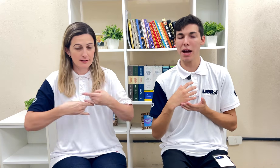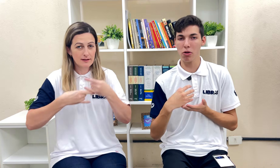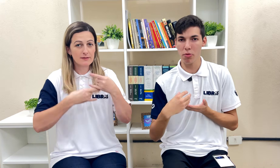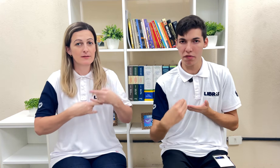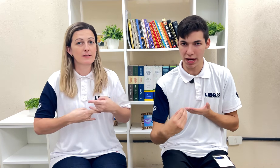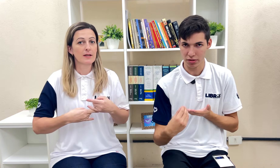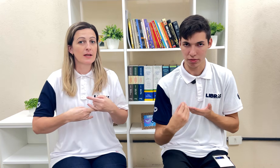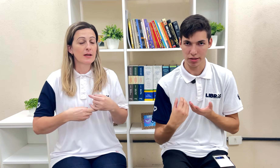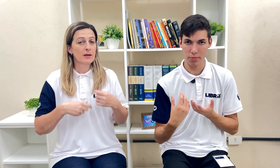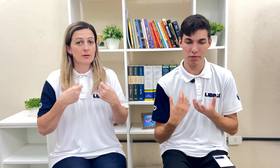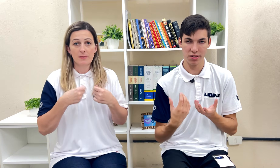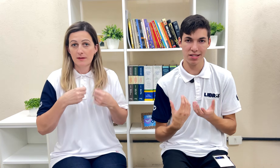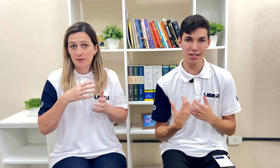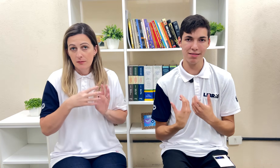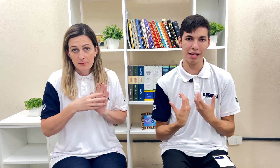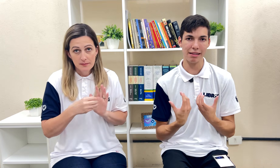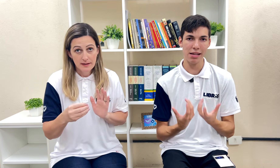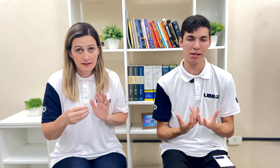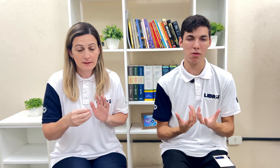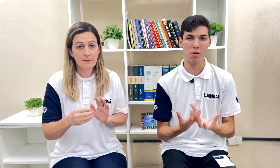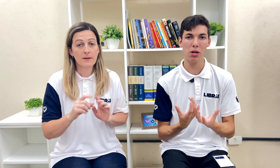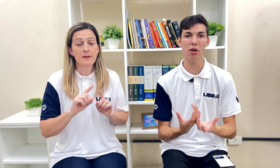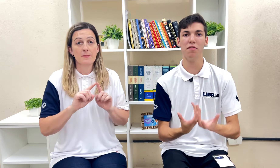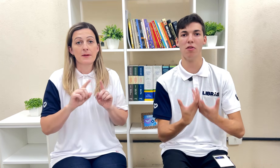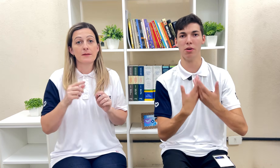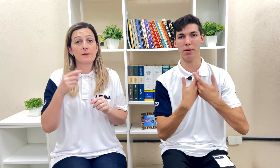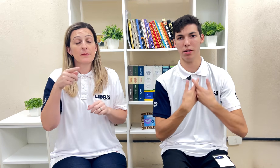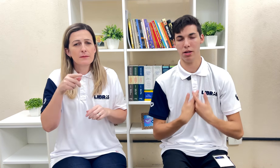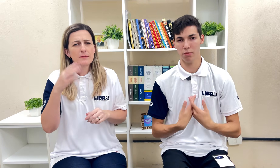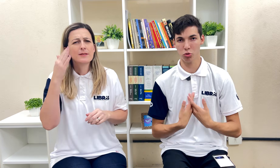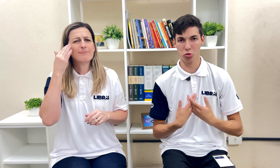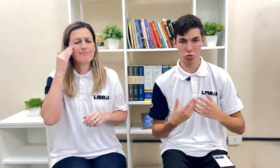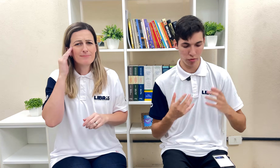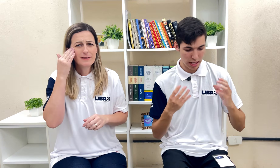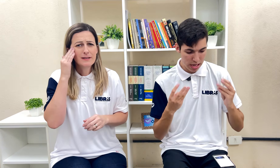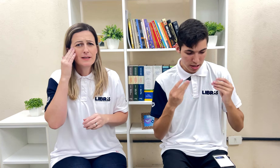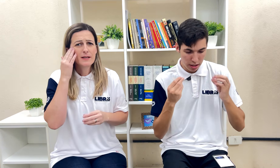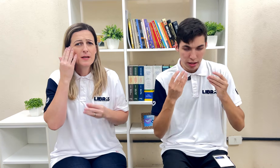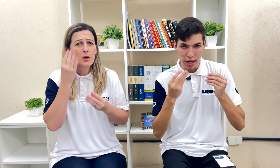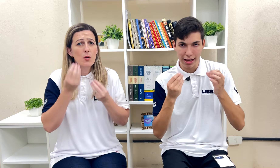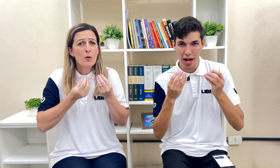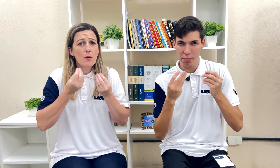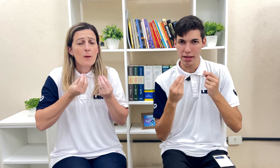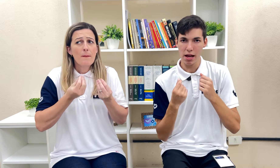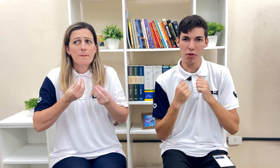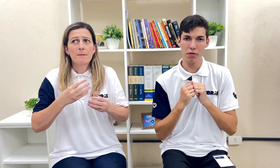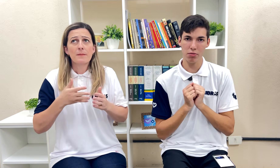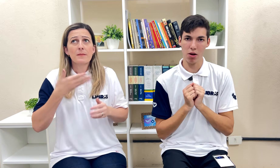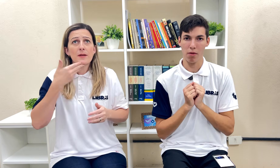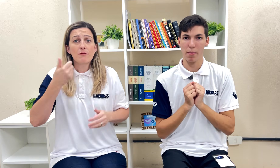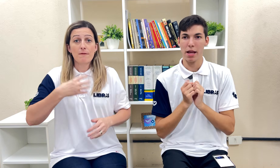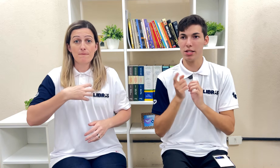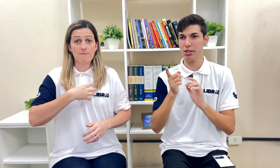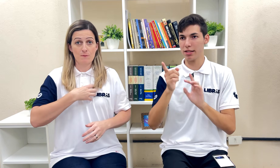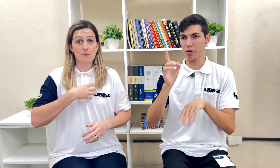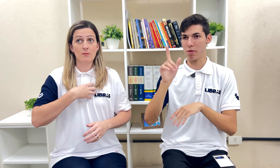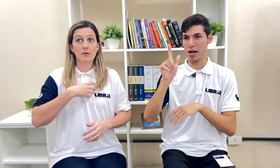como eu faço, é só para vocês entenderem qual a melhor forma do surdo ele captar o visual. A gente tá com